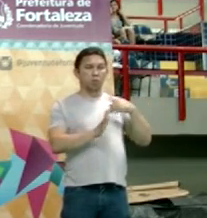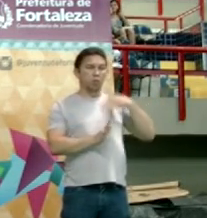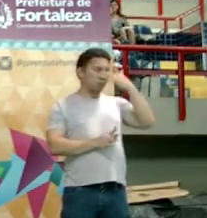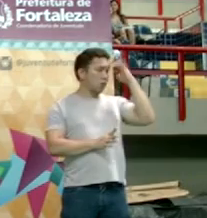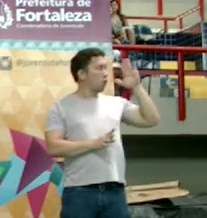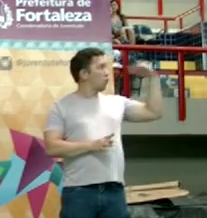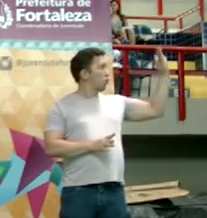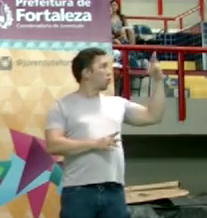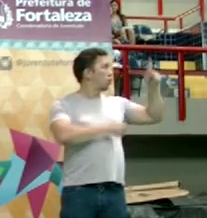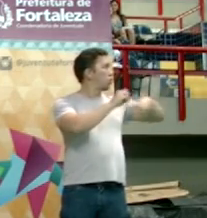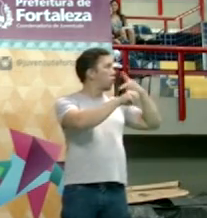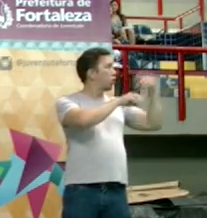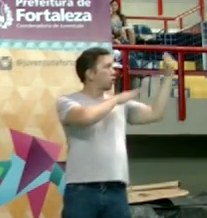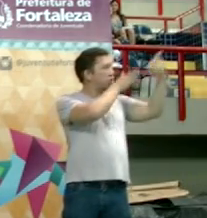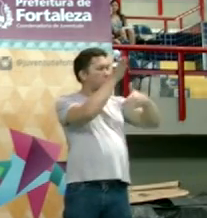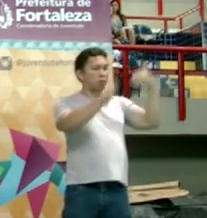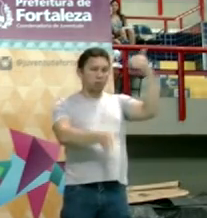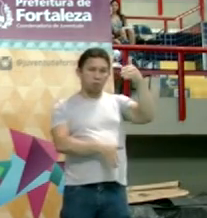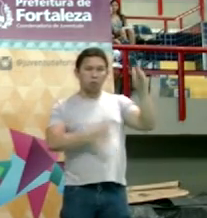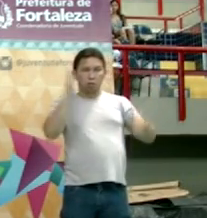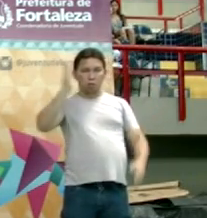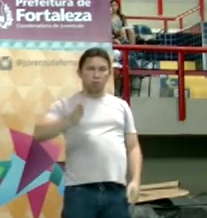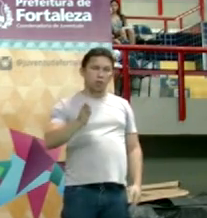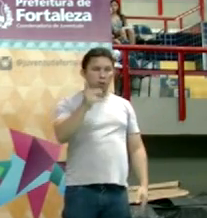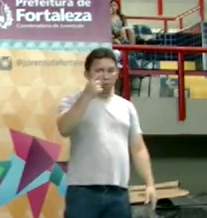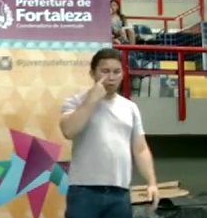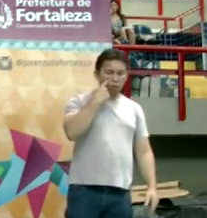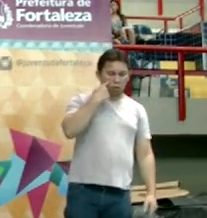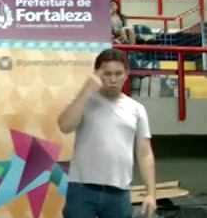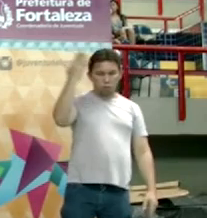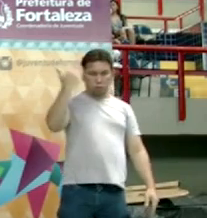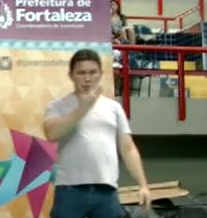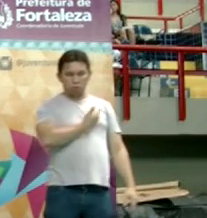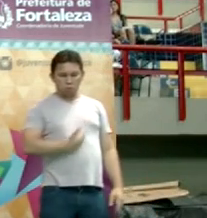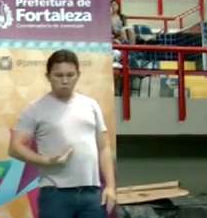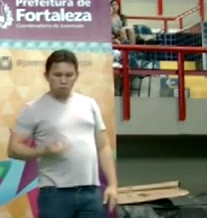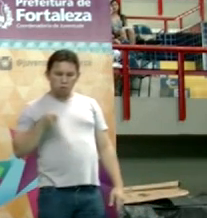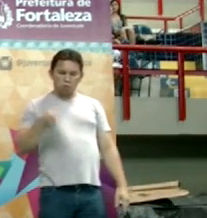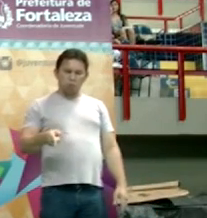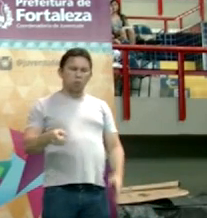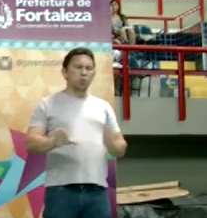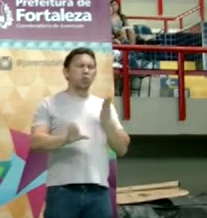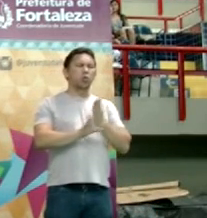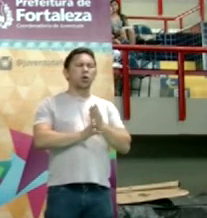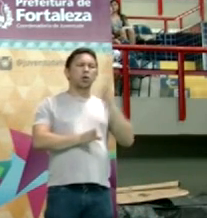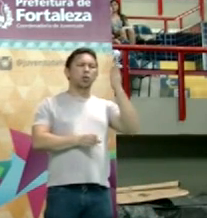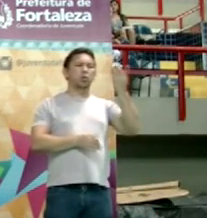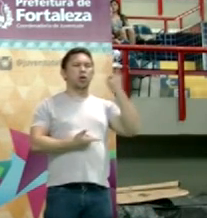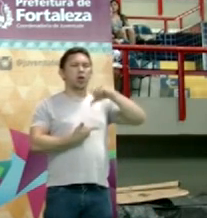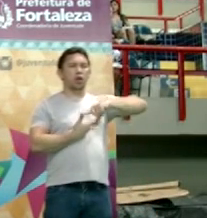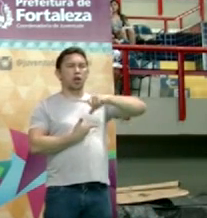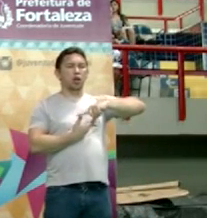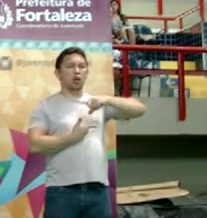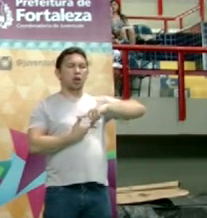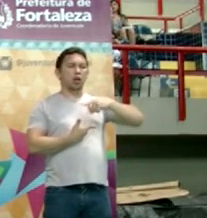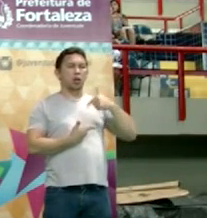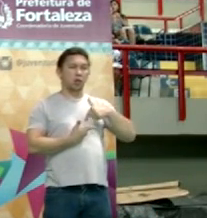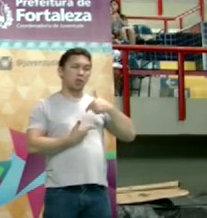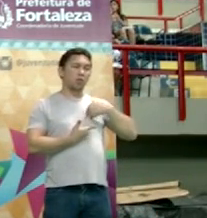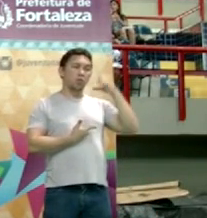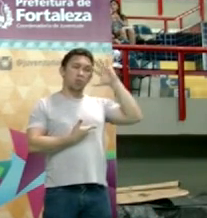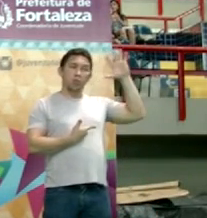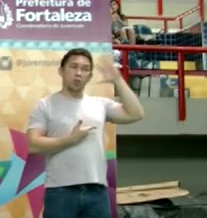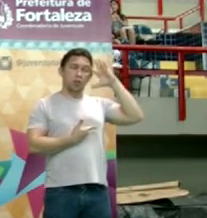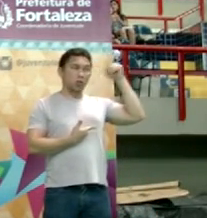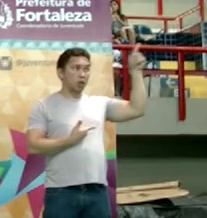de imigrantes para o Brasil. O governo brasileiro dizia o seguinte: por que o Brasil ele é atrasado? Isso era uma ideia europeia